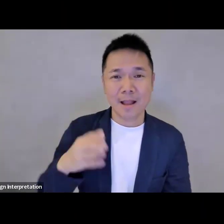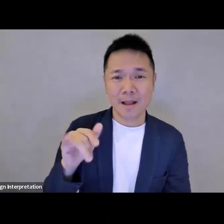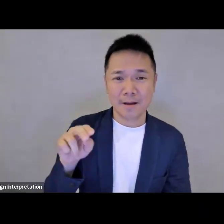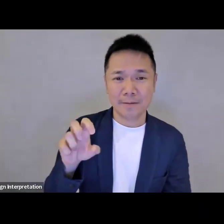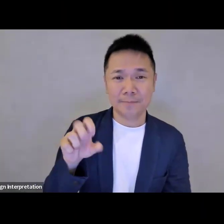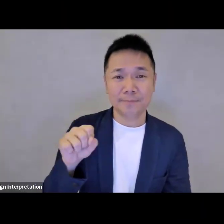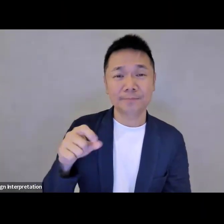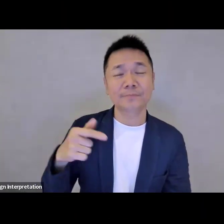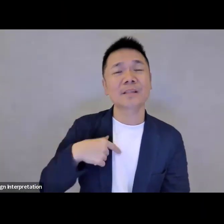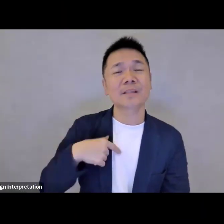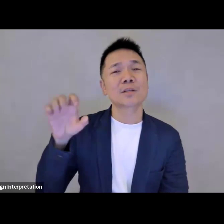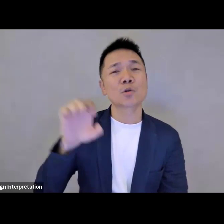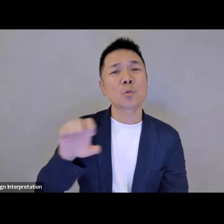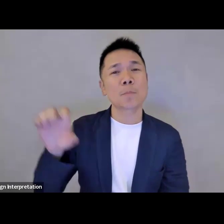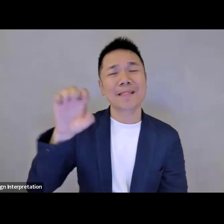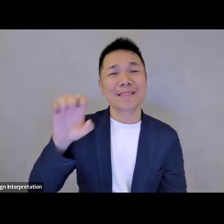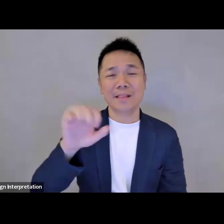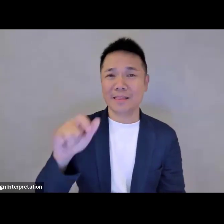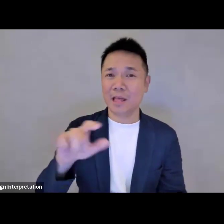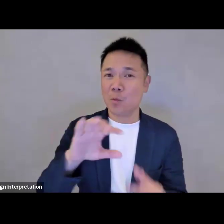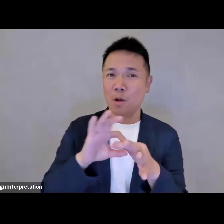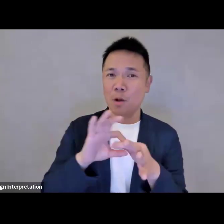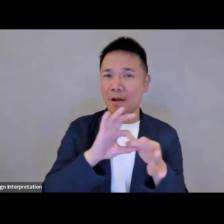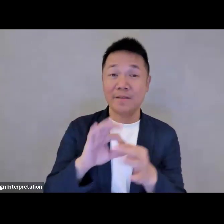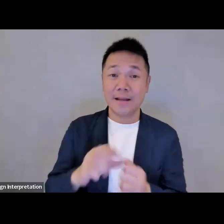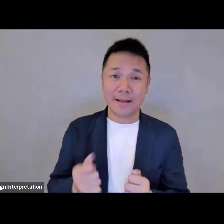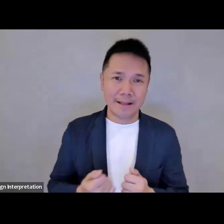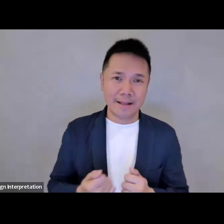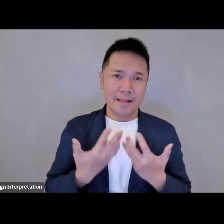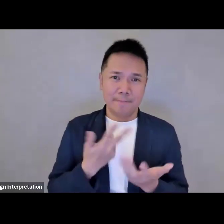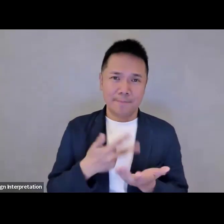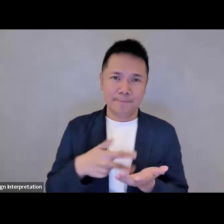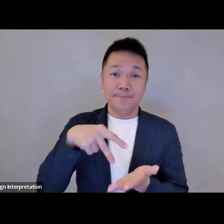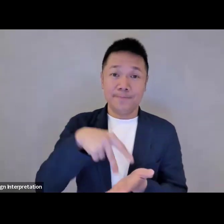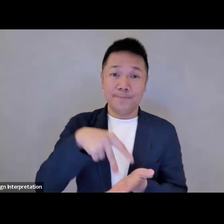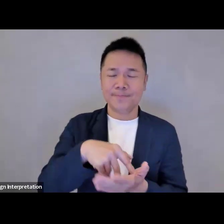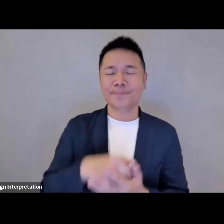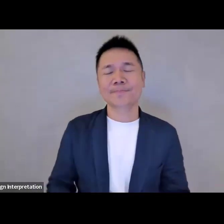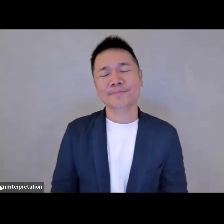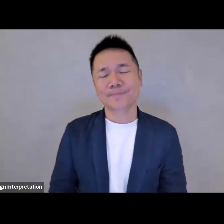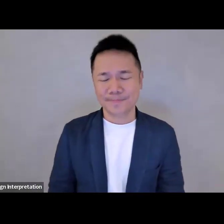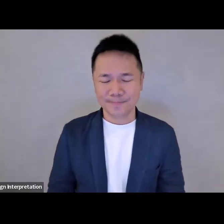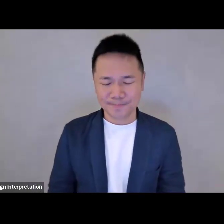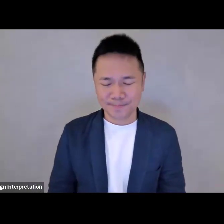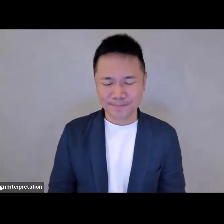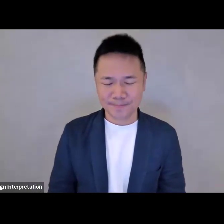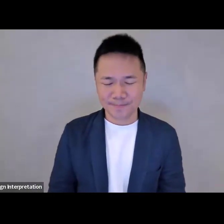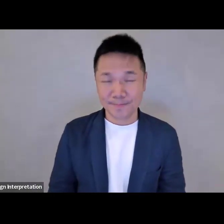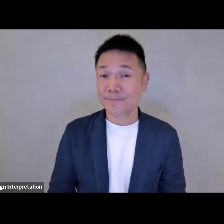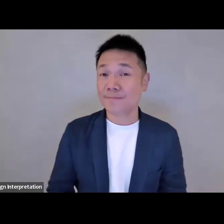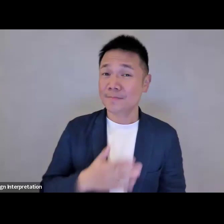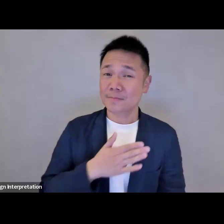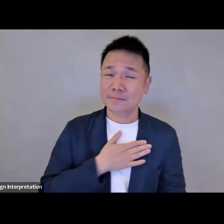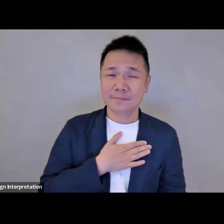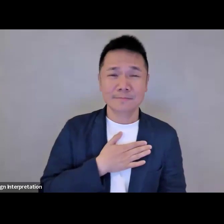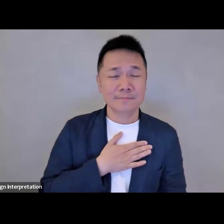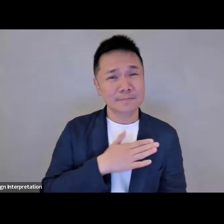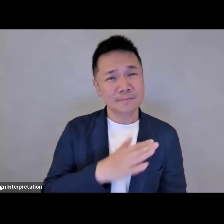嗨 Waka 大家好，我是在这个